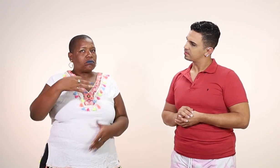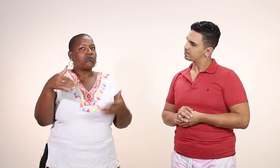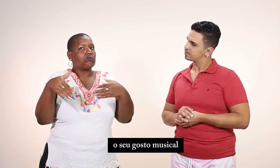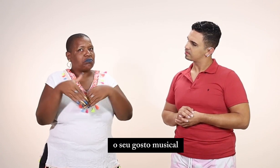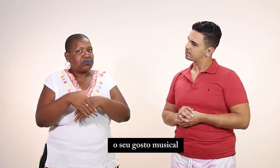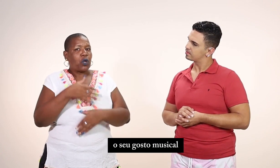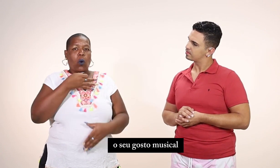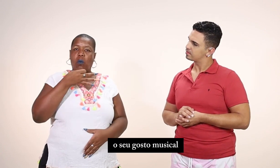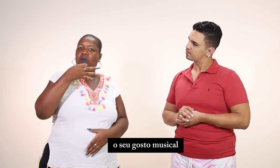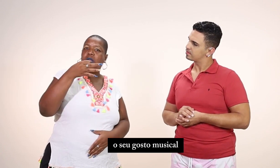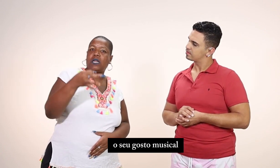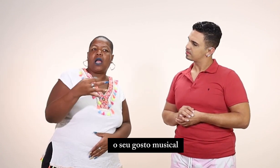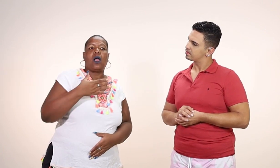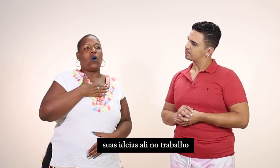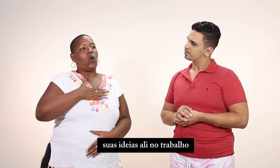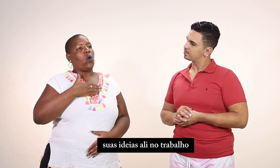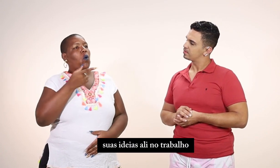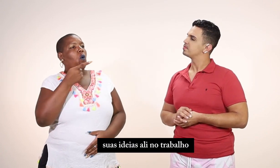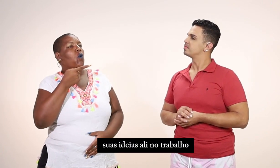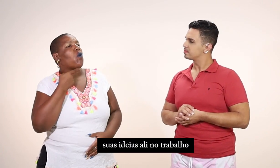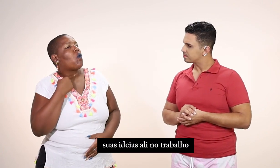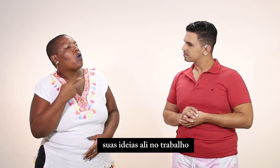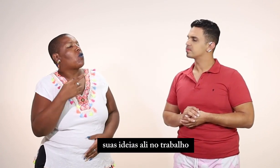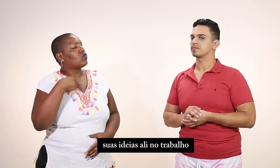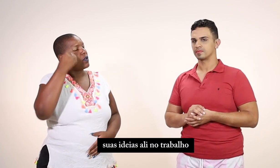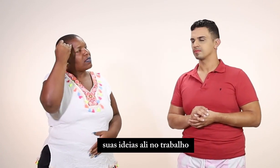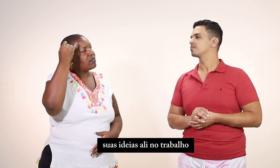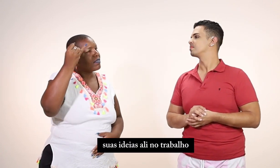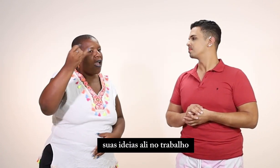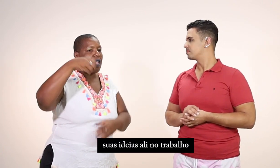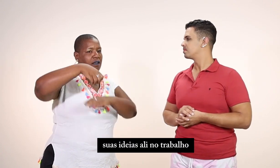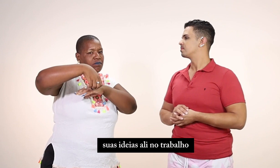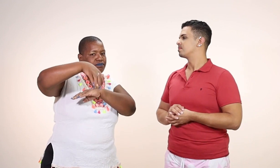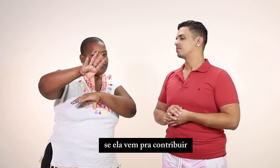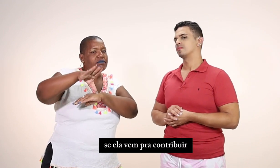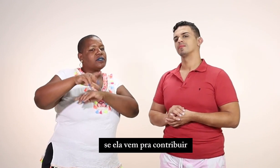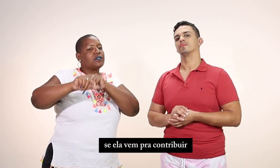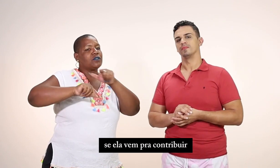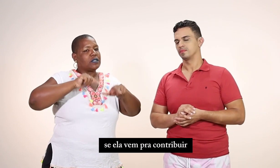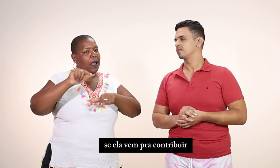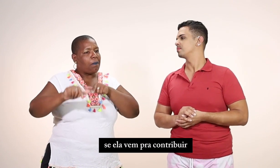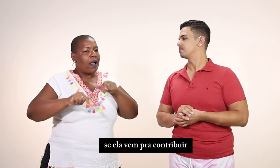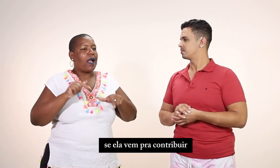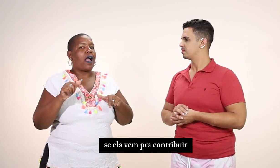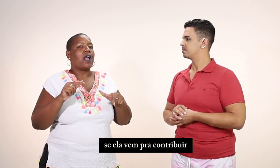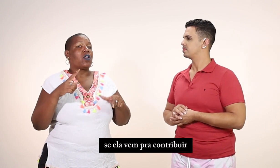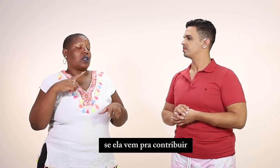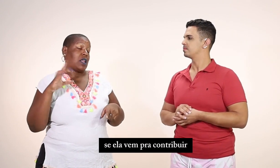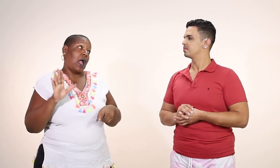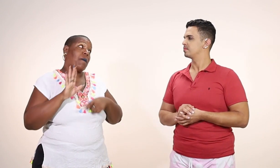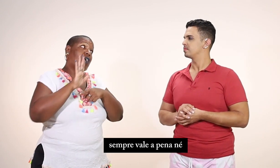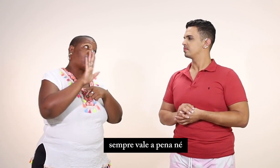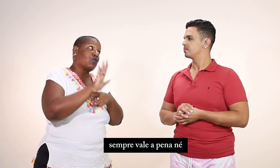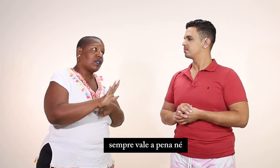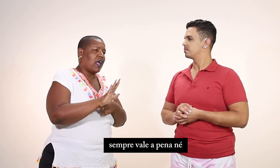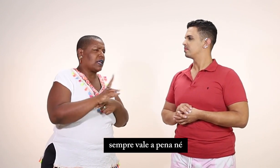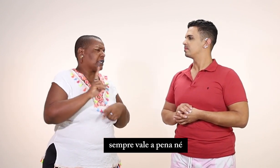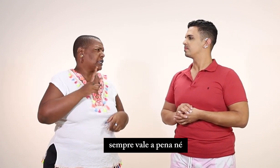o seu gosto musical, suas ideias ali no trabalho. Se ela vem para contribuir, sempre vale a pena,